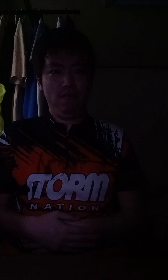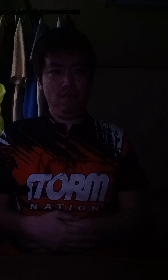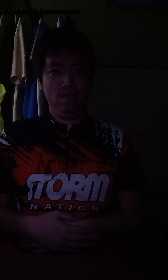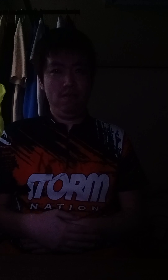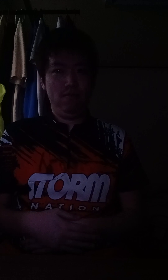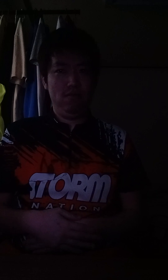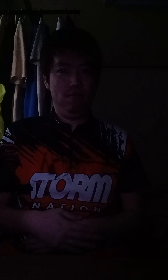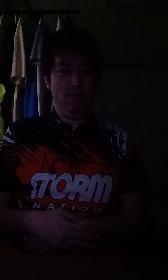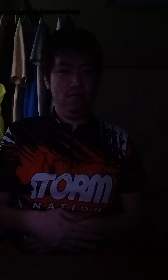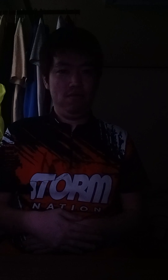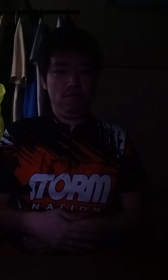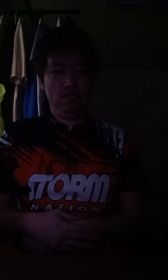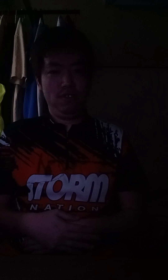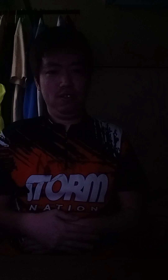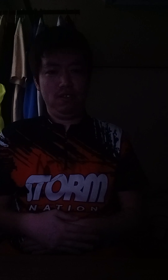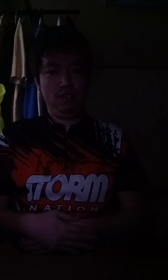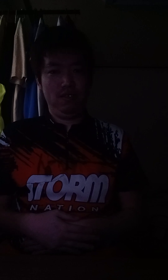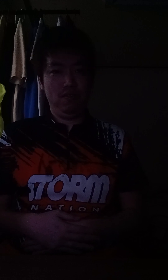오 하나님